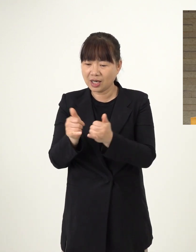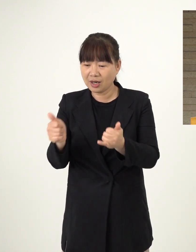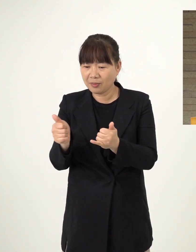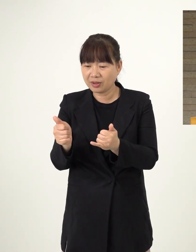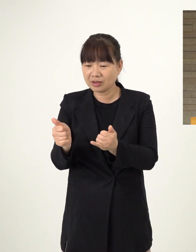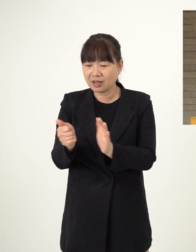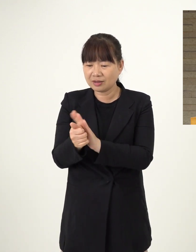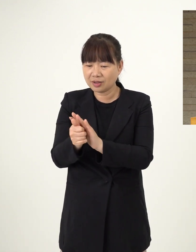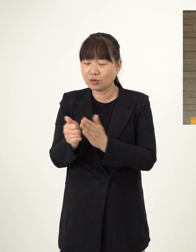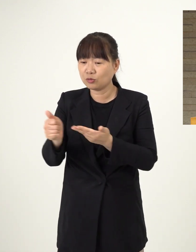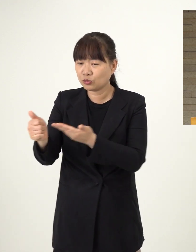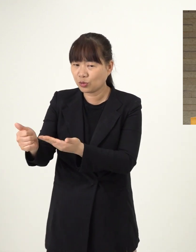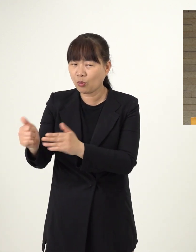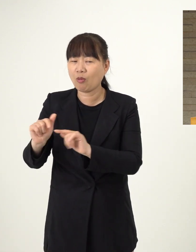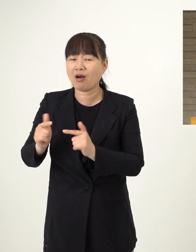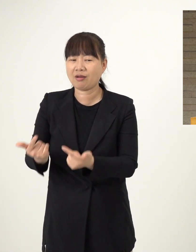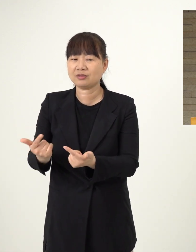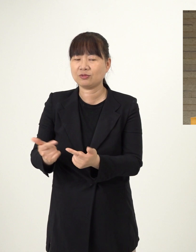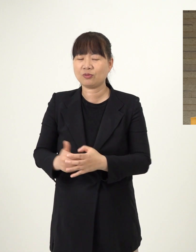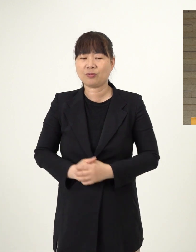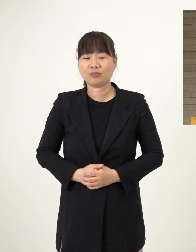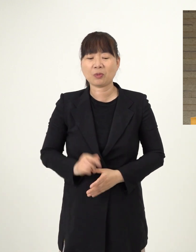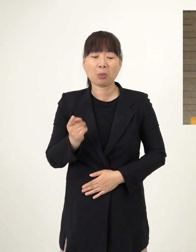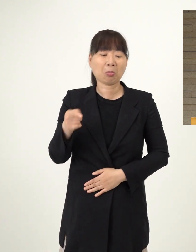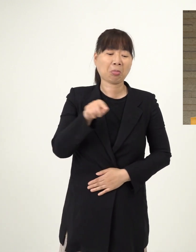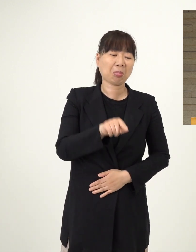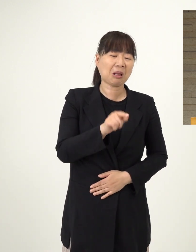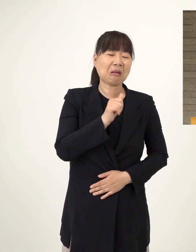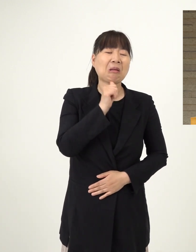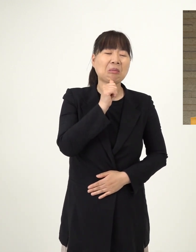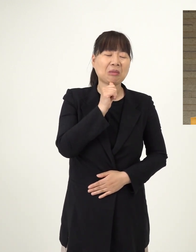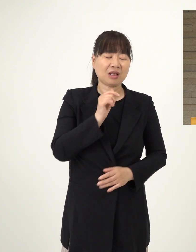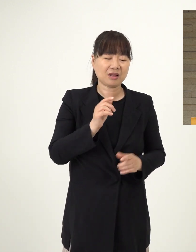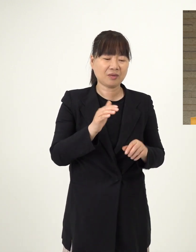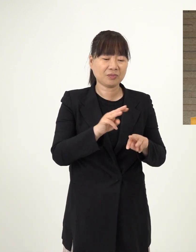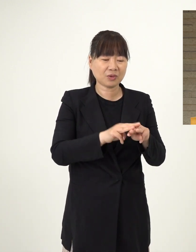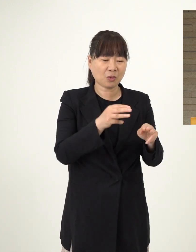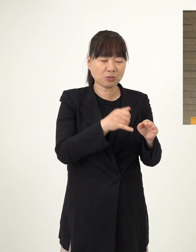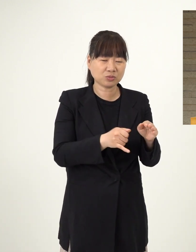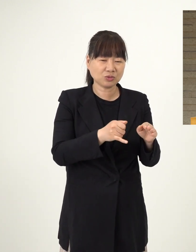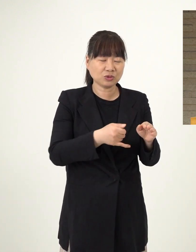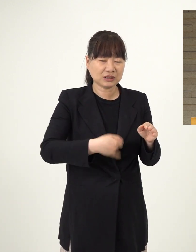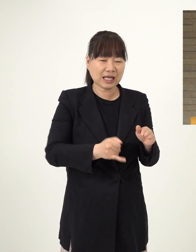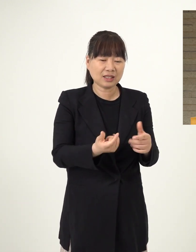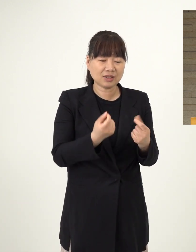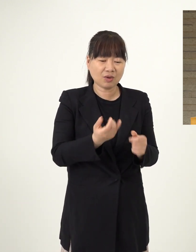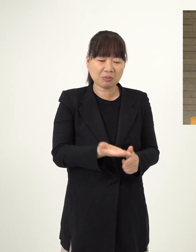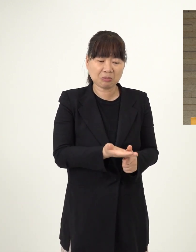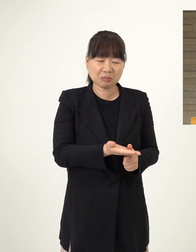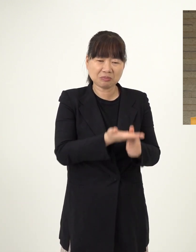것이 아니라 그 옆에 가난한 농부의 딸처럼 키우던